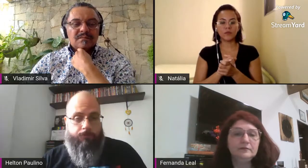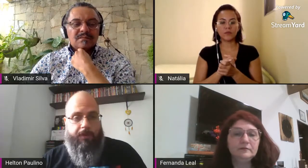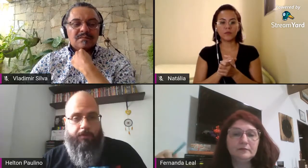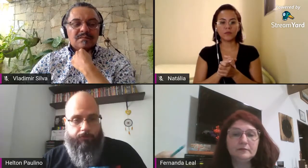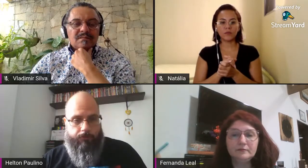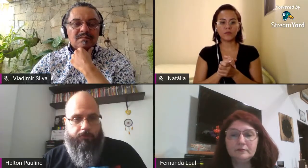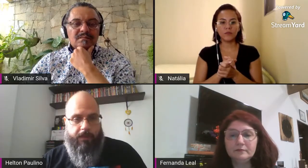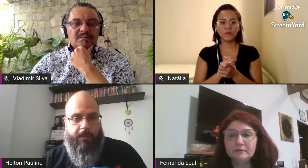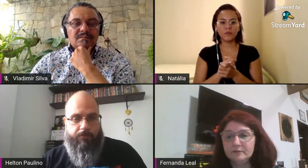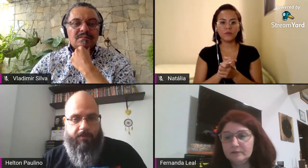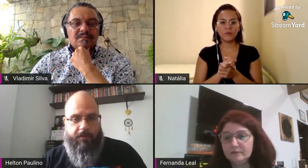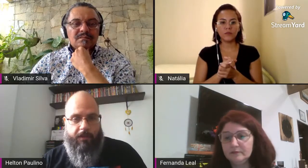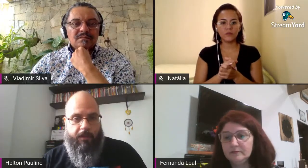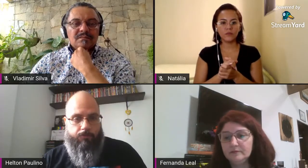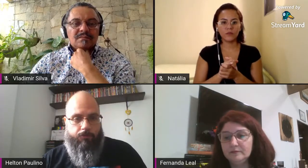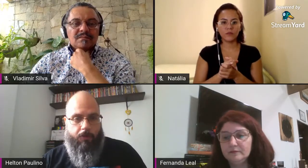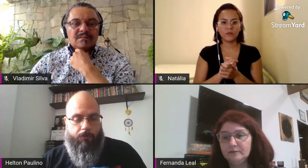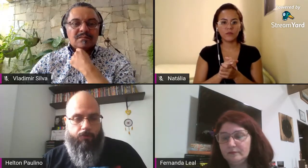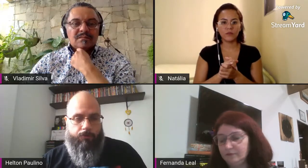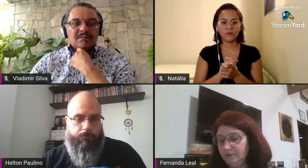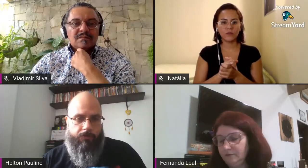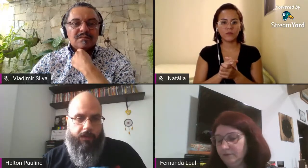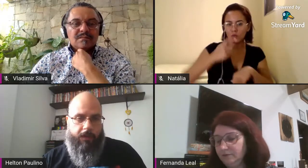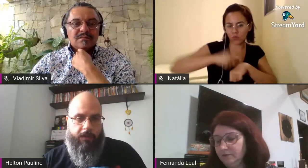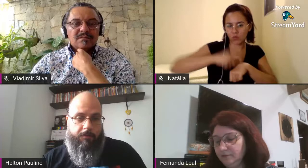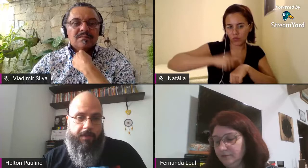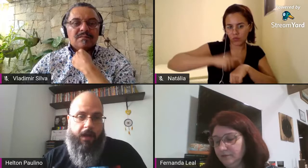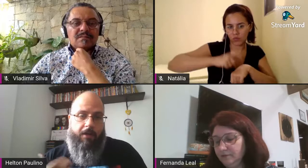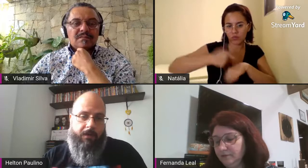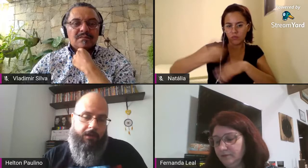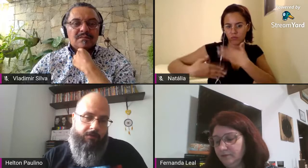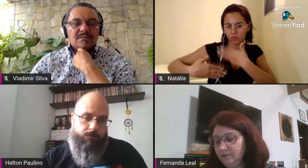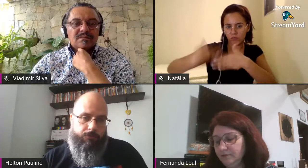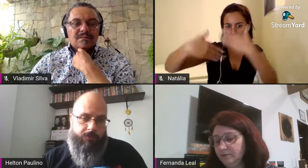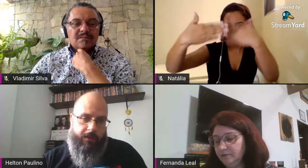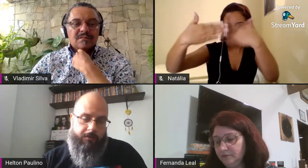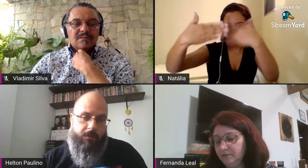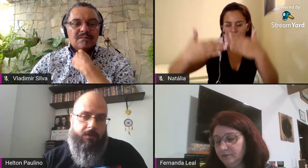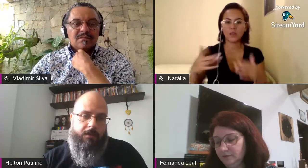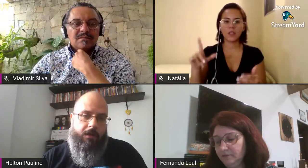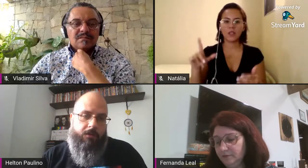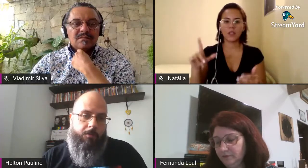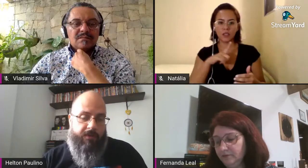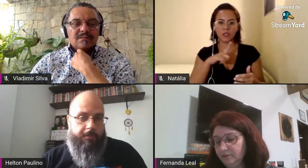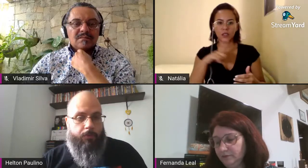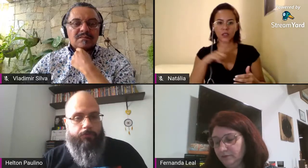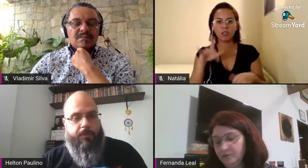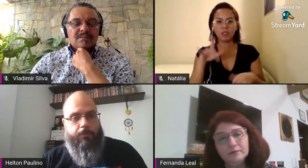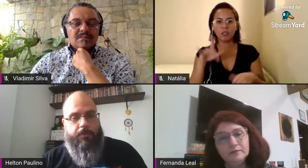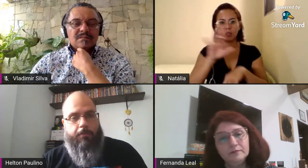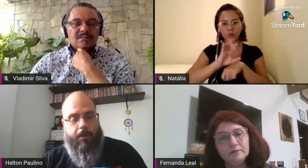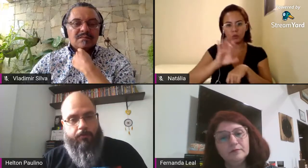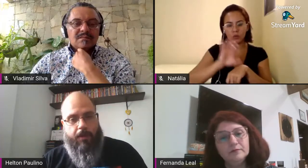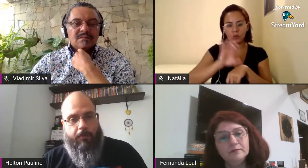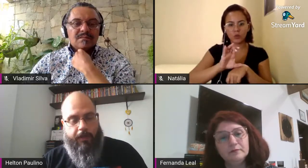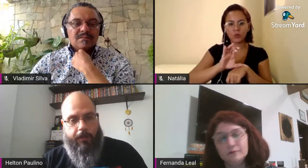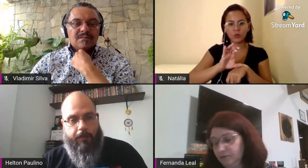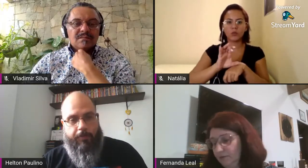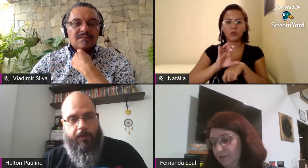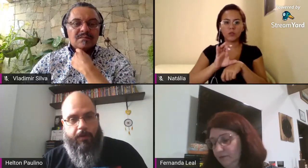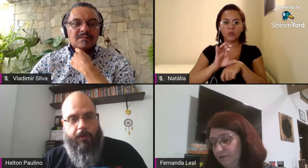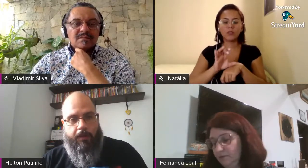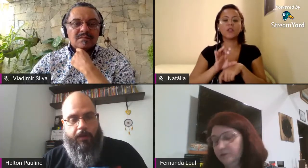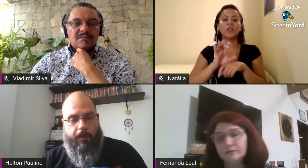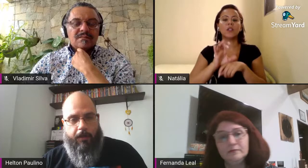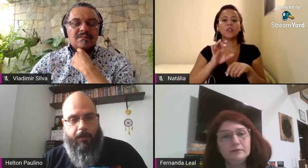existem cursos primos, digamos assim, não só cursos que inspiraram a criação do curso de arte e mídia, como, por exemplo, o curso de multimeios da